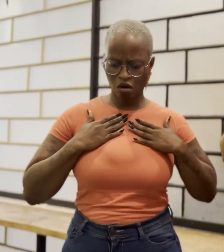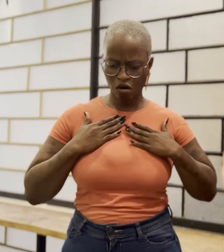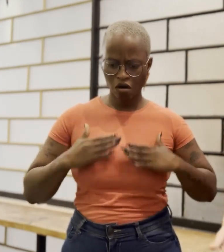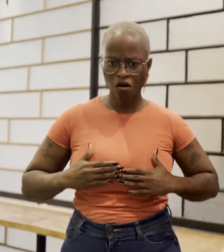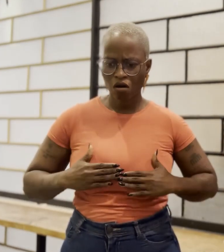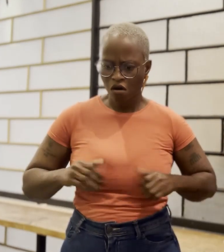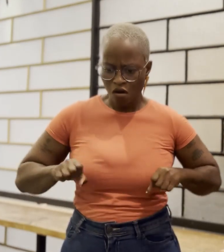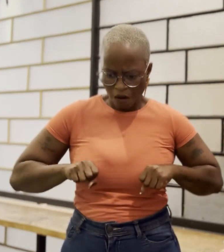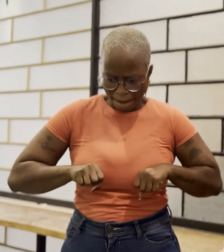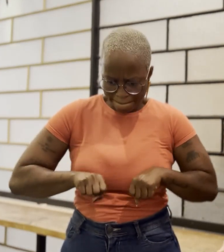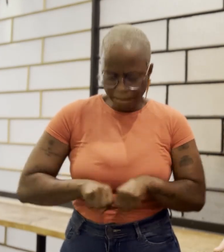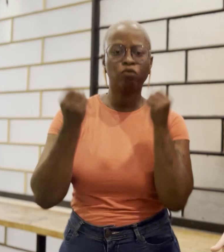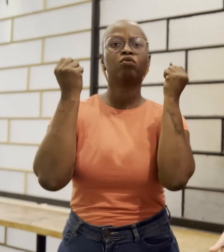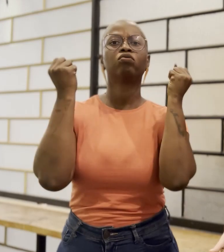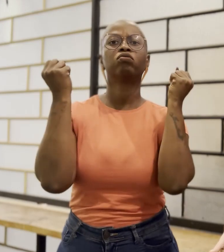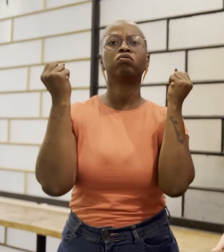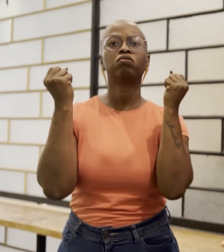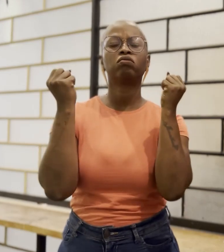se quebrarem?